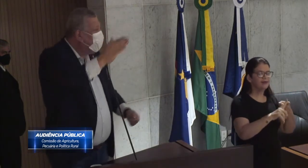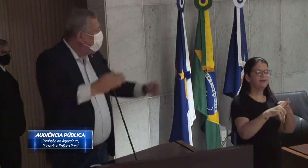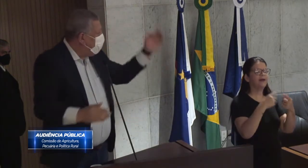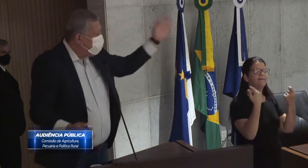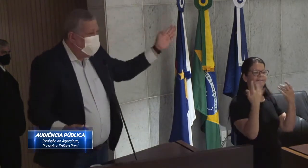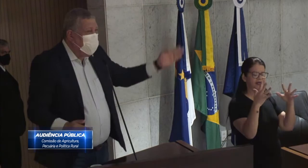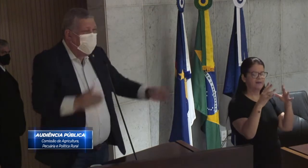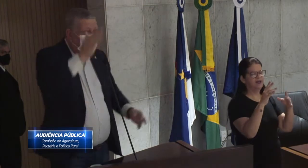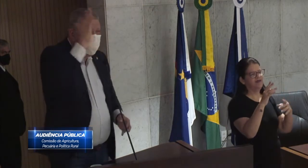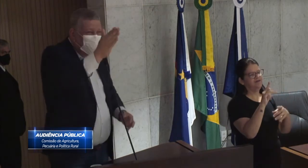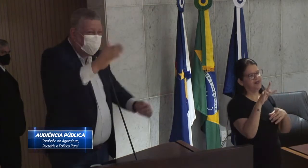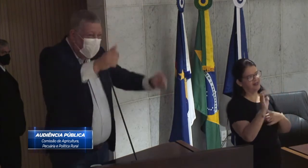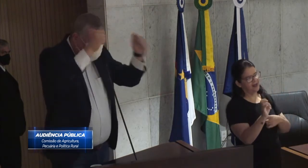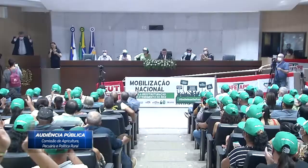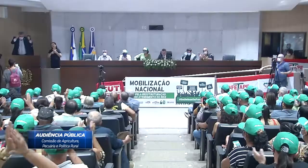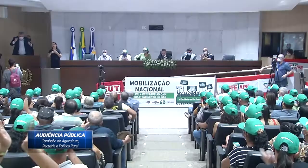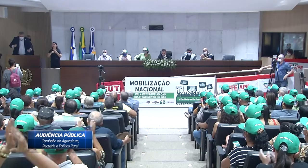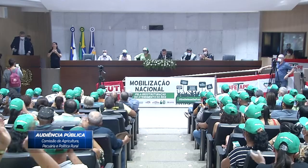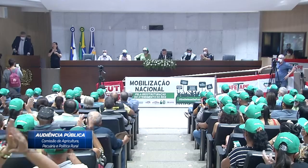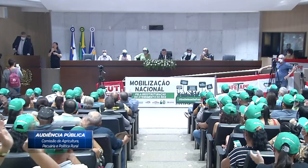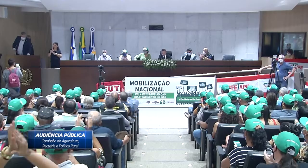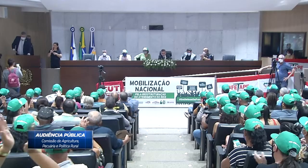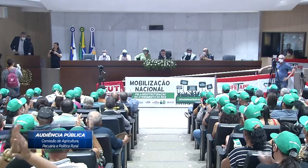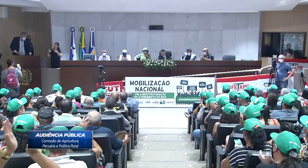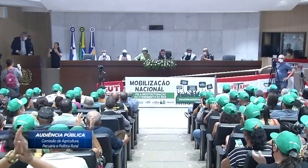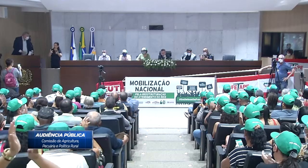a FETAP, parabéns Doriel, parabéns Sintbrejo, firme na luta.